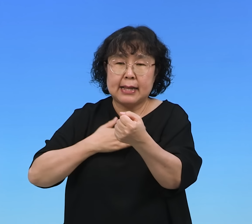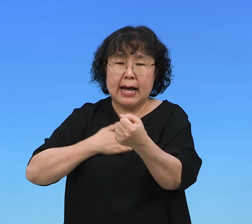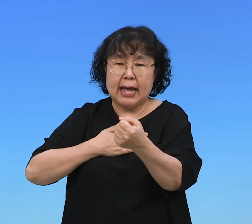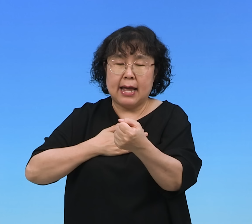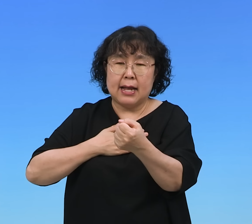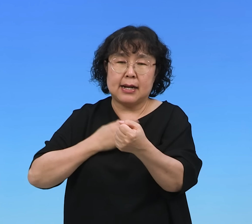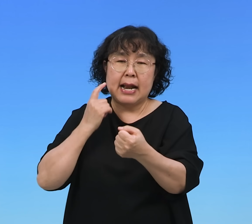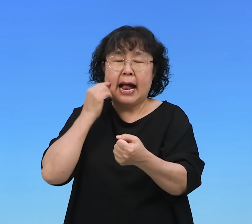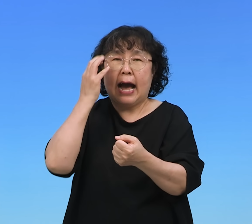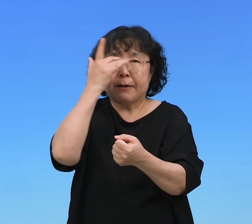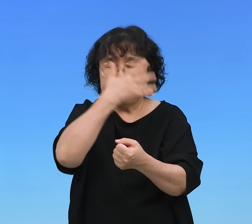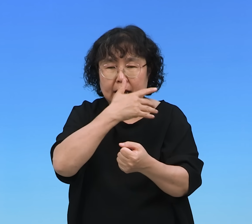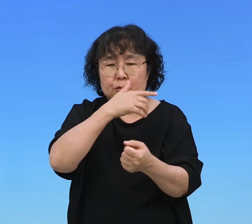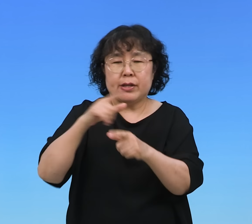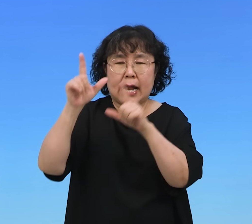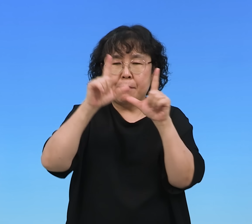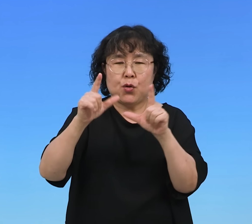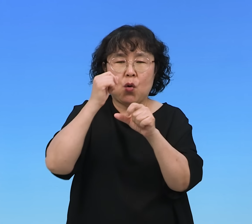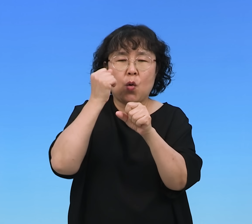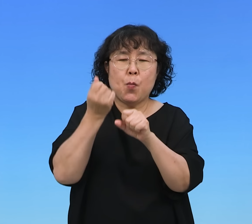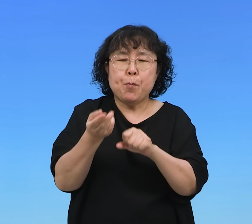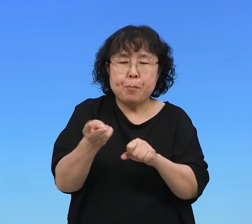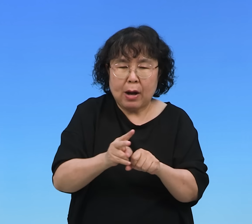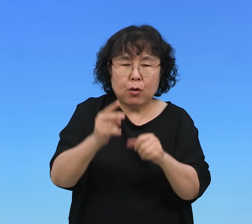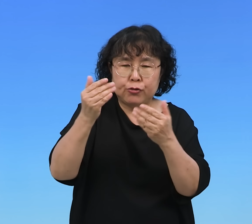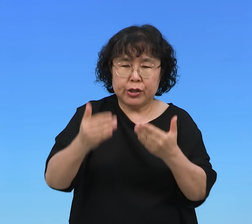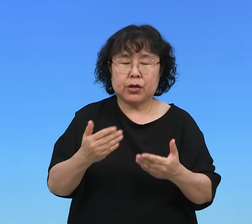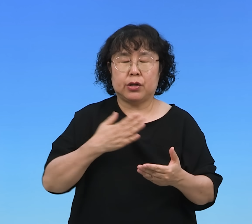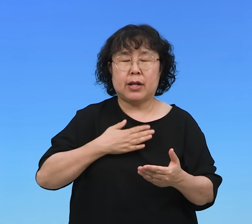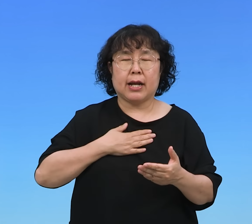저는 경험하고 살아가는 거예요.